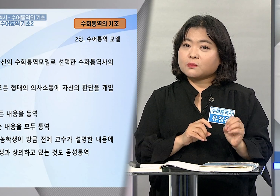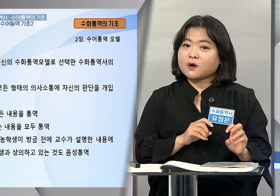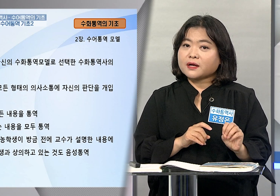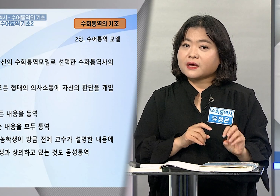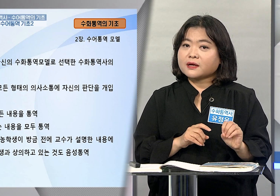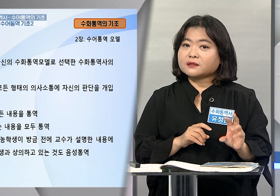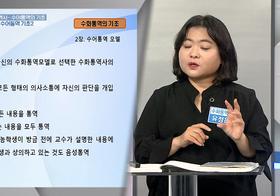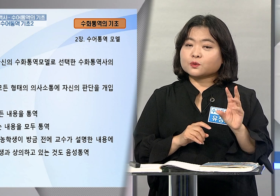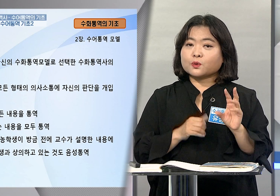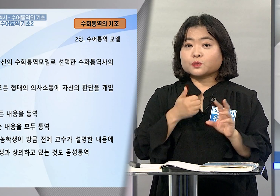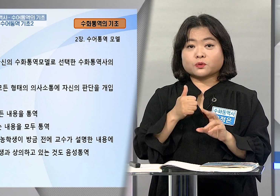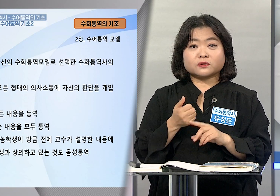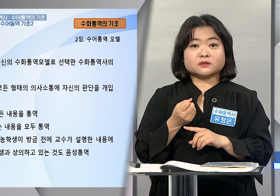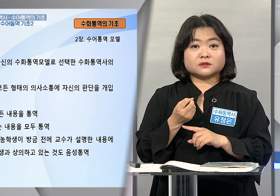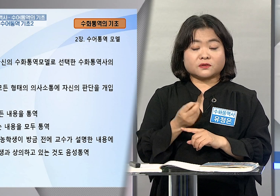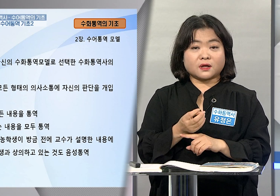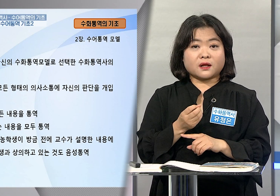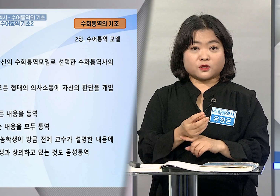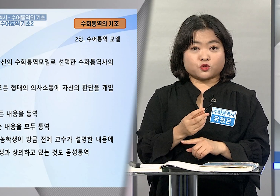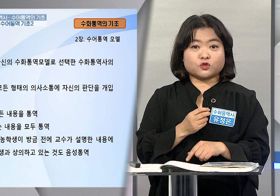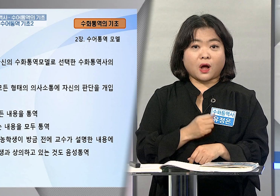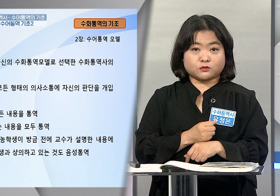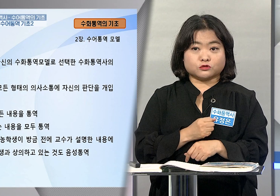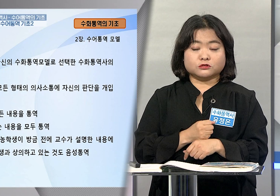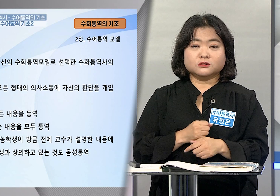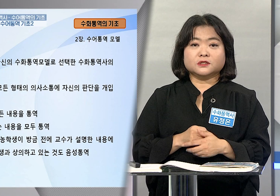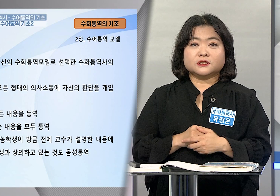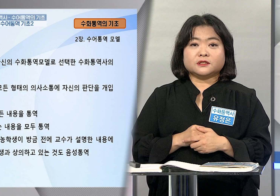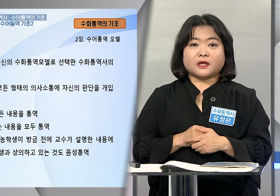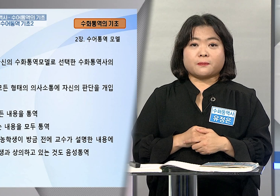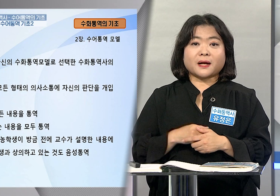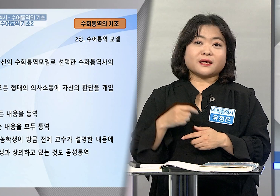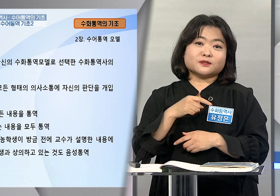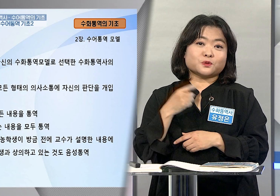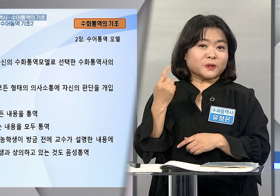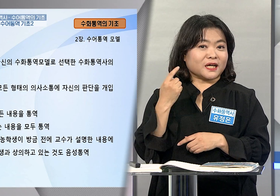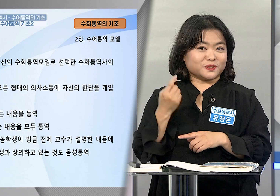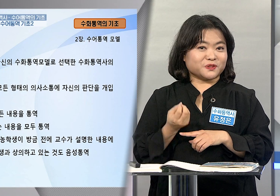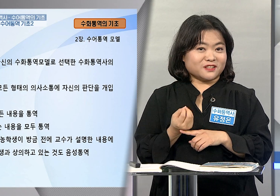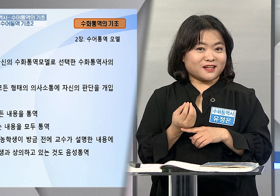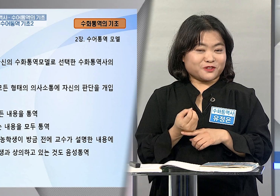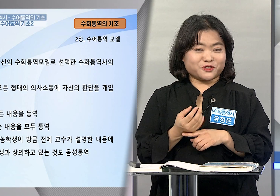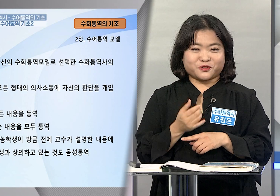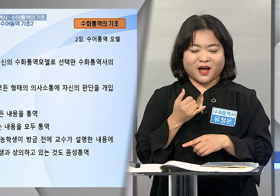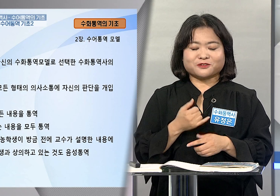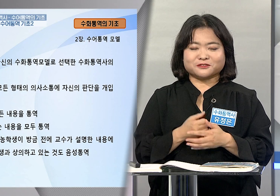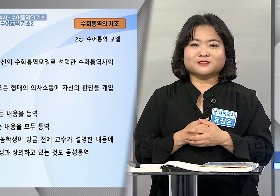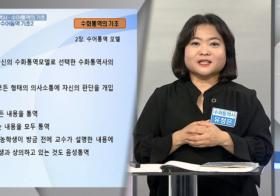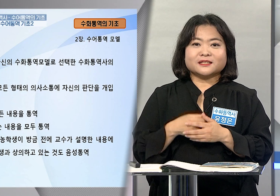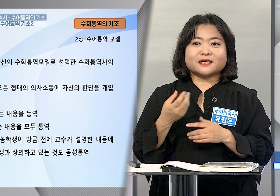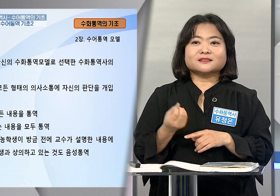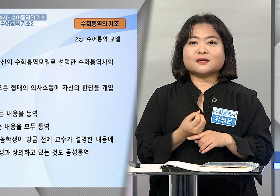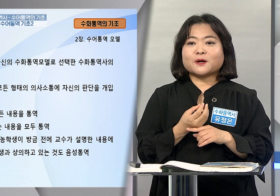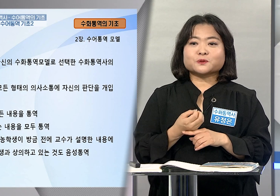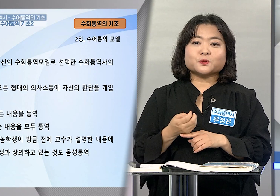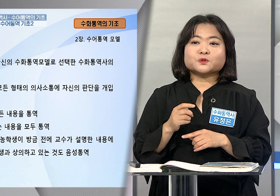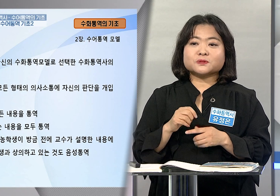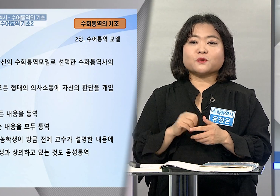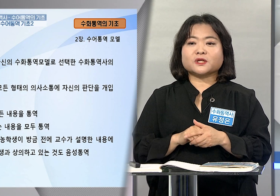뭔가 얘기할 때도 통역을 전달해 주기도 하고 네, 밖에 있는 소리까지도 전달해 주기도 하고 네, 그런 게 바로 송수신